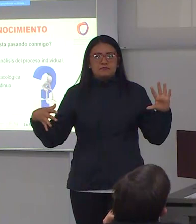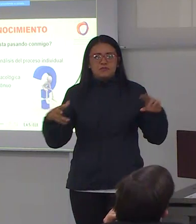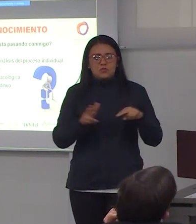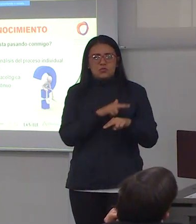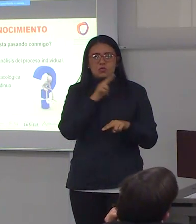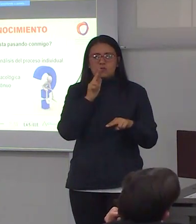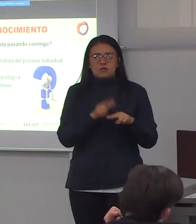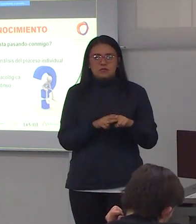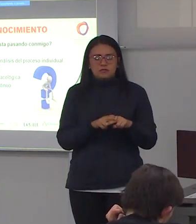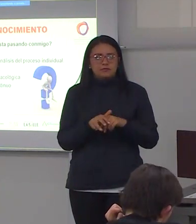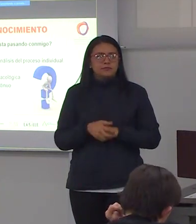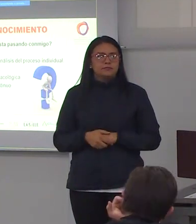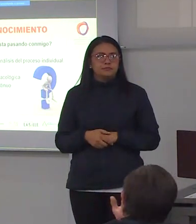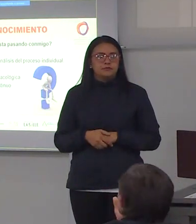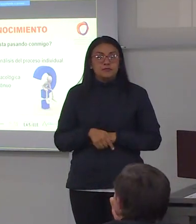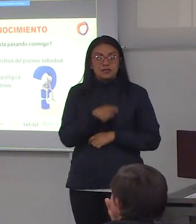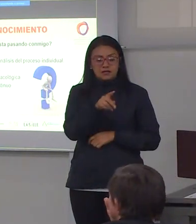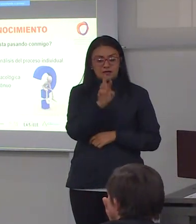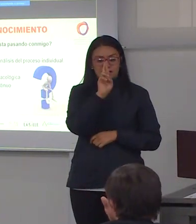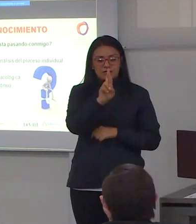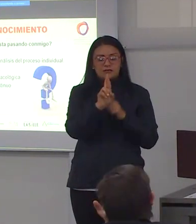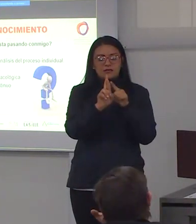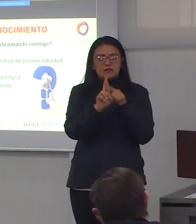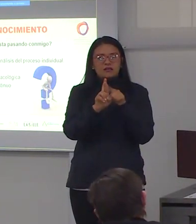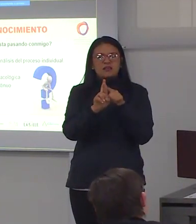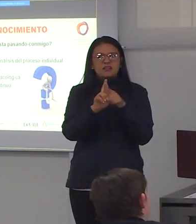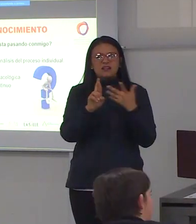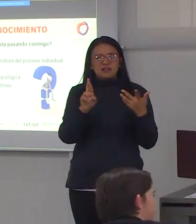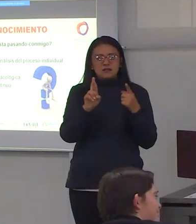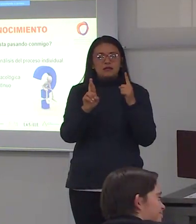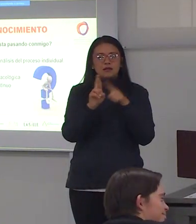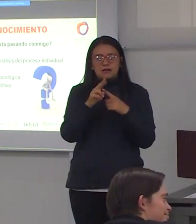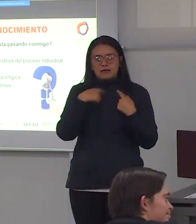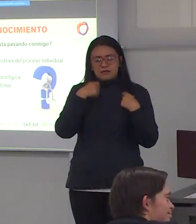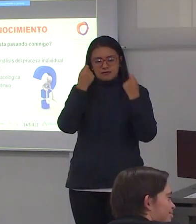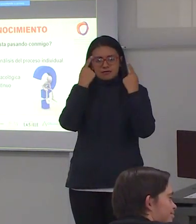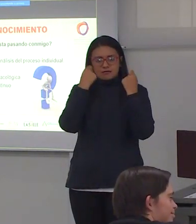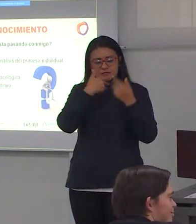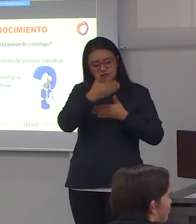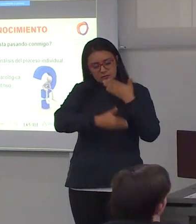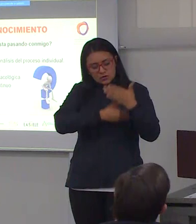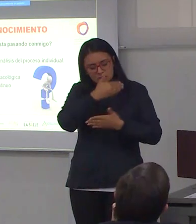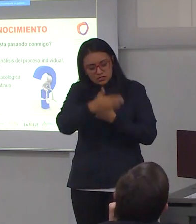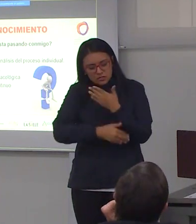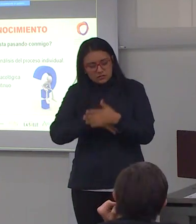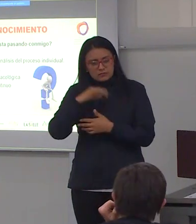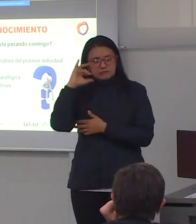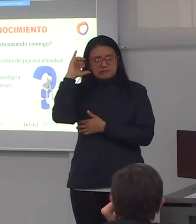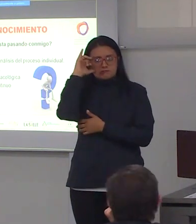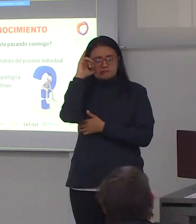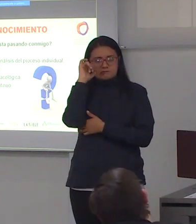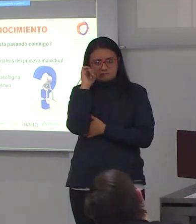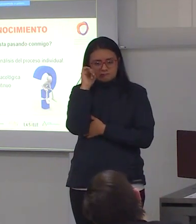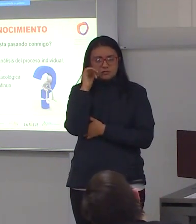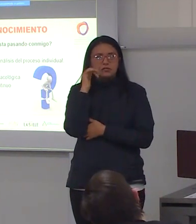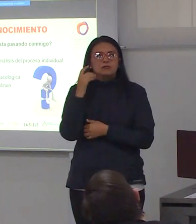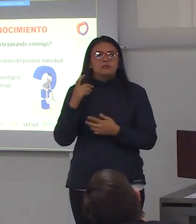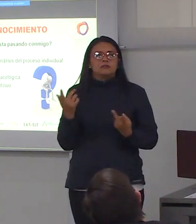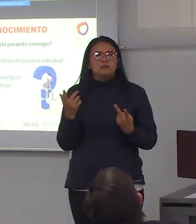entonces en esta r lo que hacemos básicamente es la comprensión de ese proceso de salud mental de esa individualidad